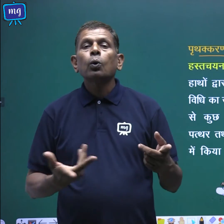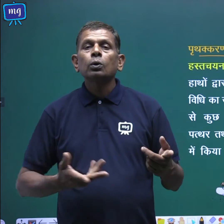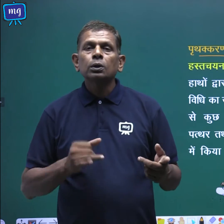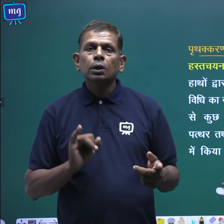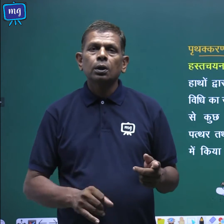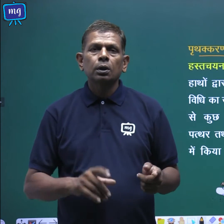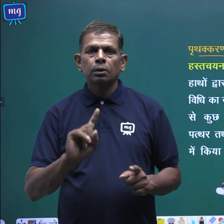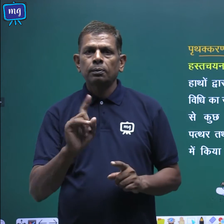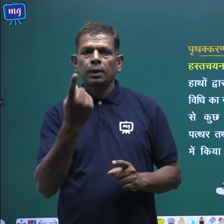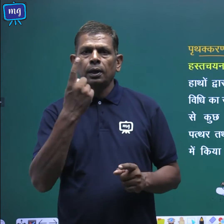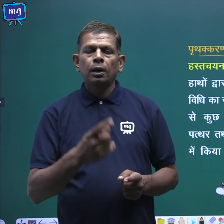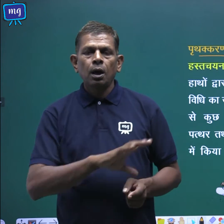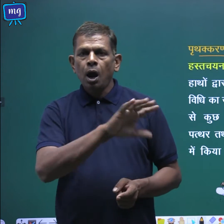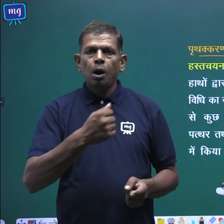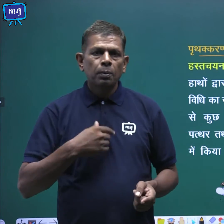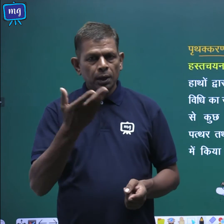सबसे पहले हम पढ़ेंगे